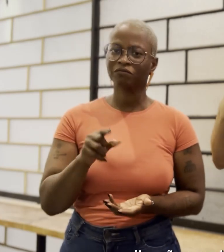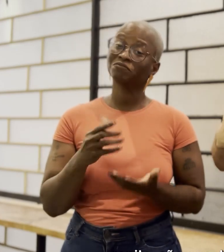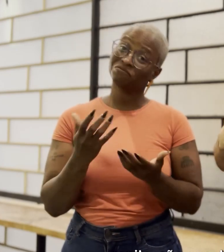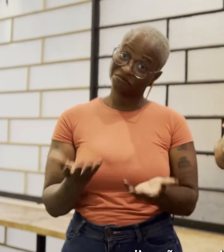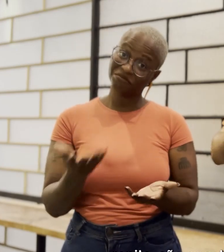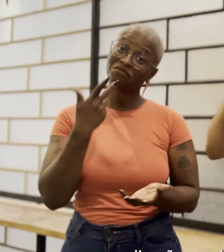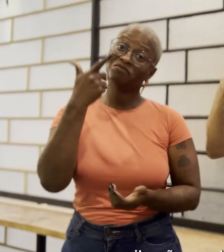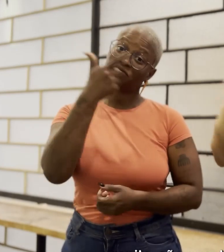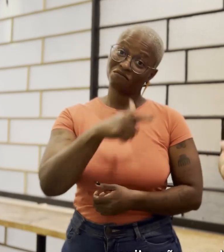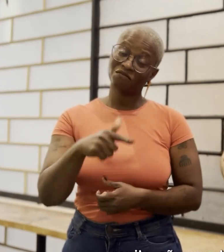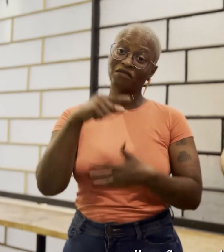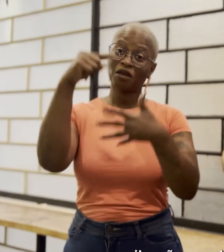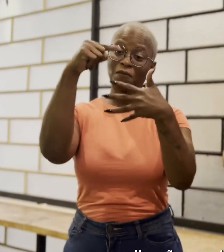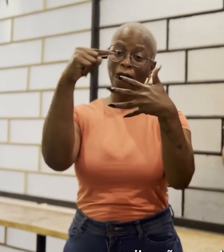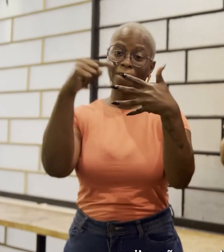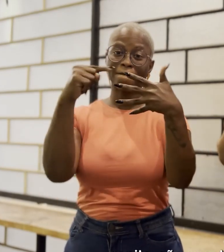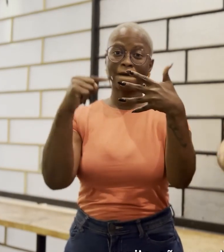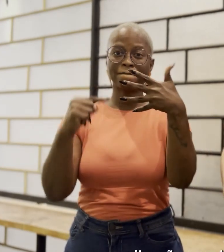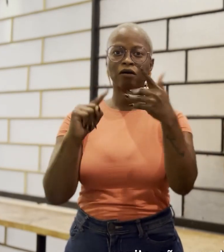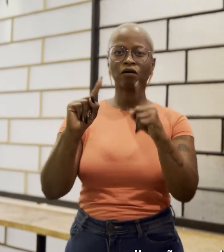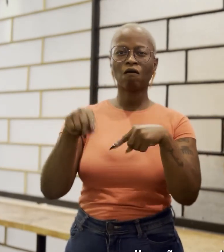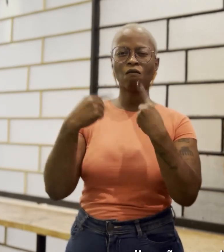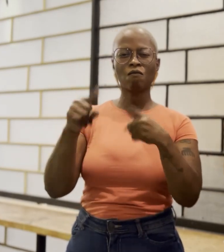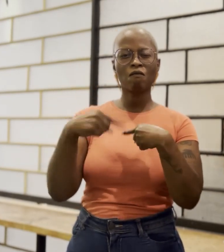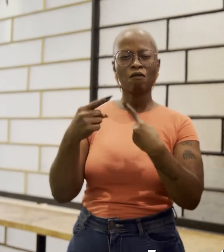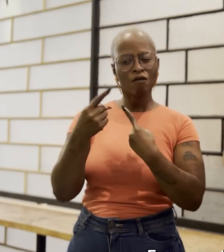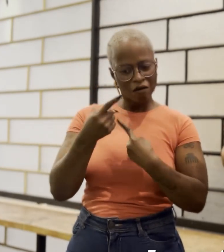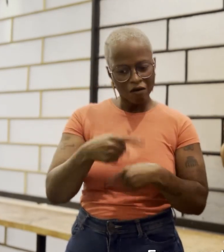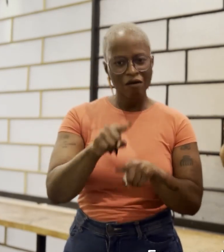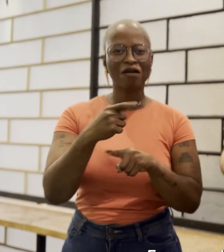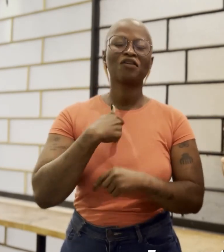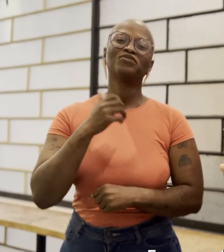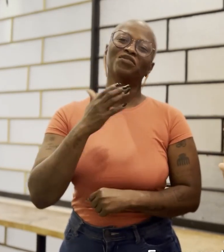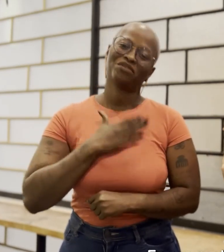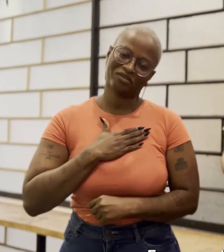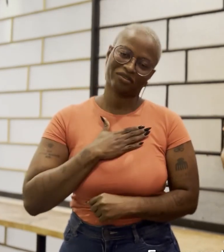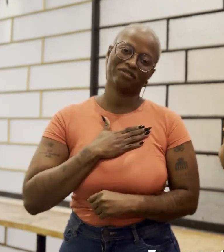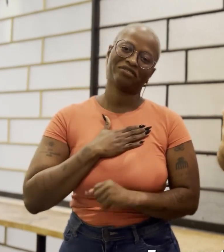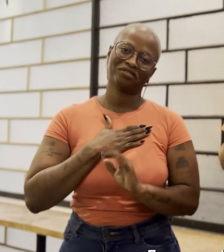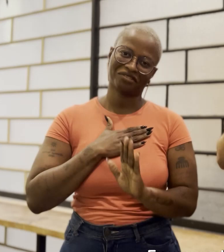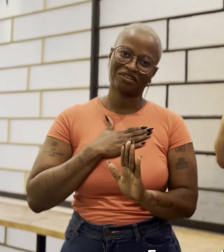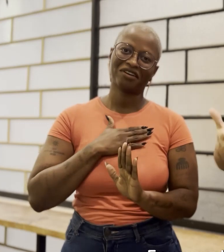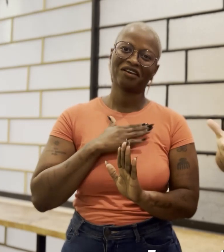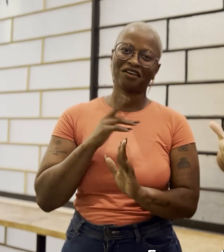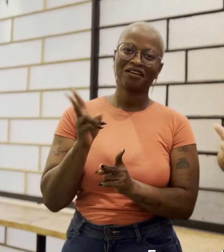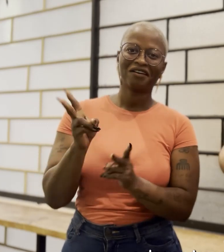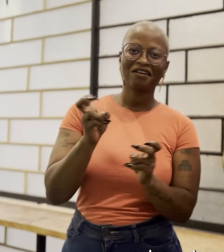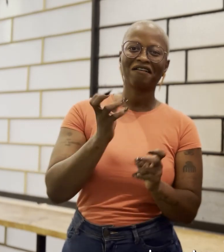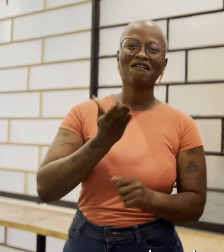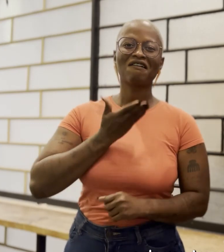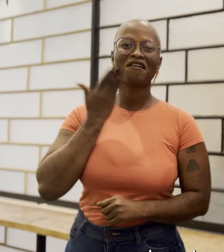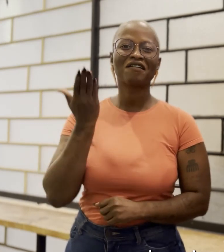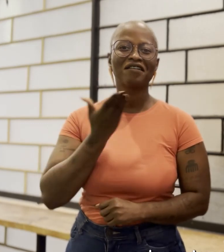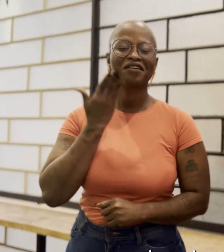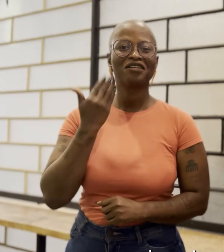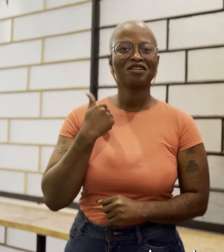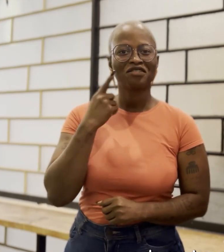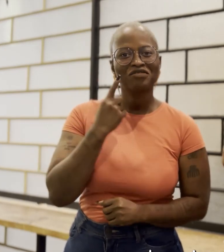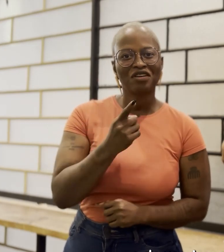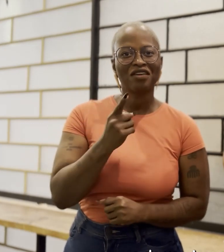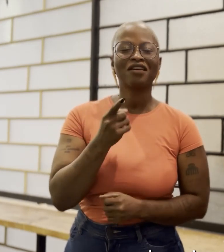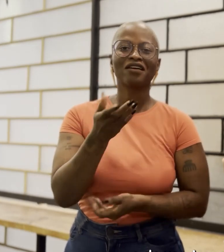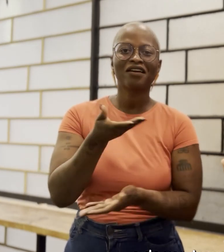Então eu repito, são questões, são provocações. Eu vou gostar muito de ouvir e